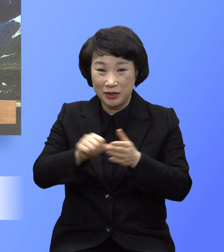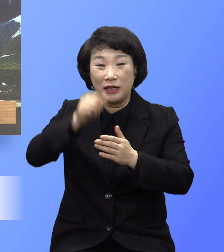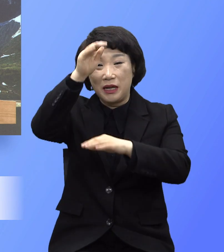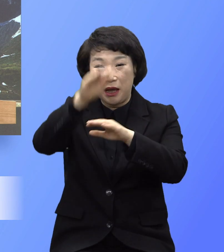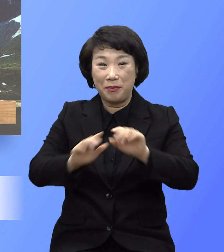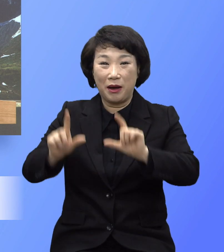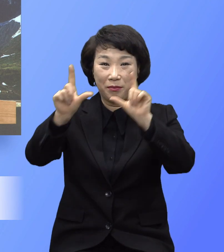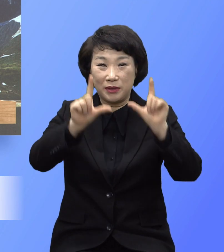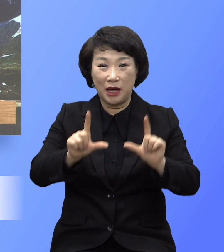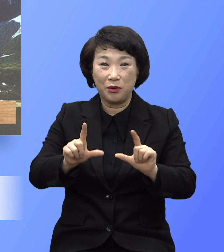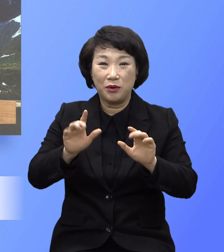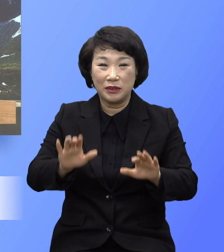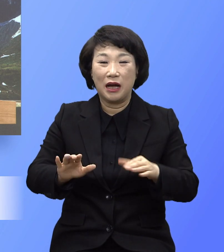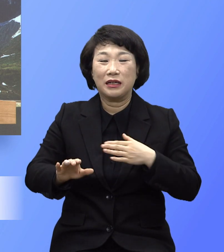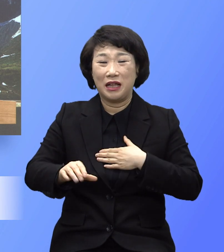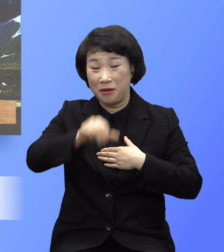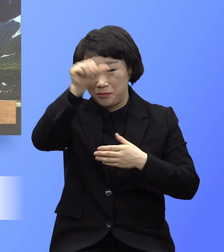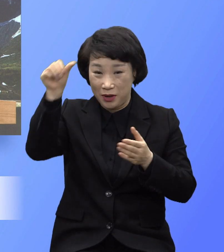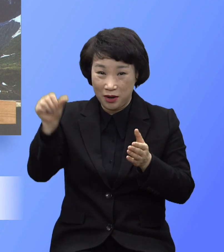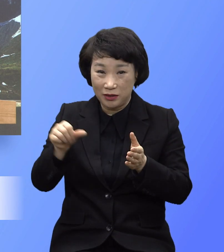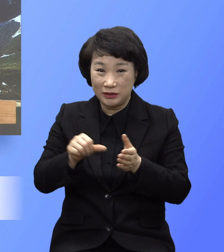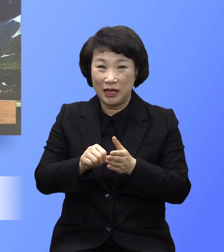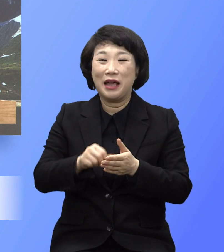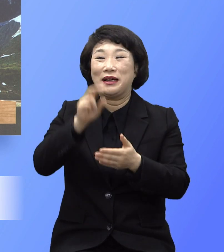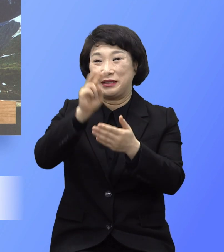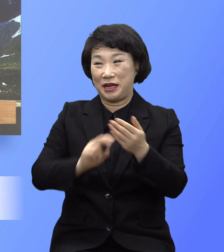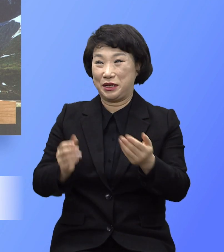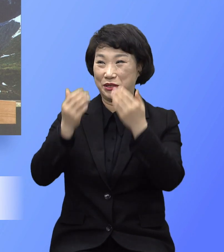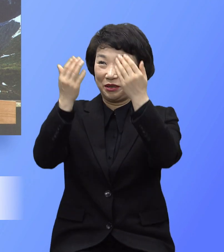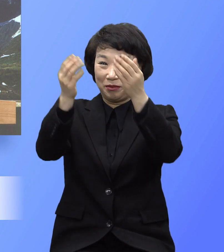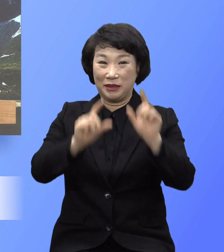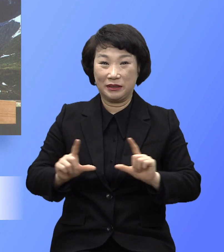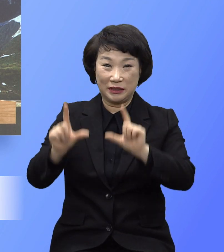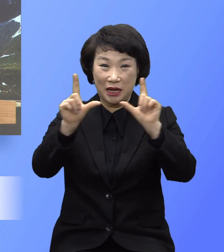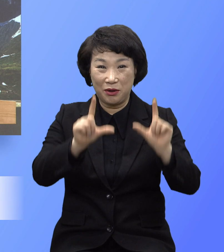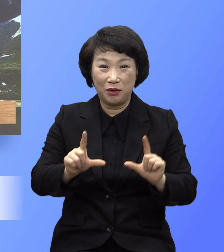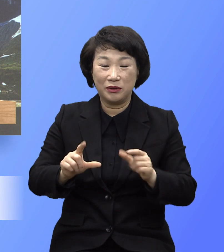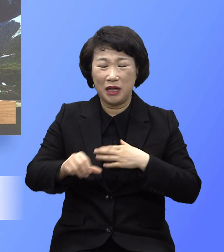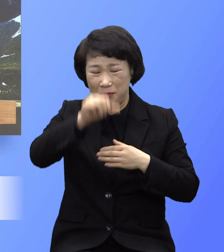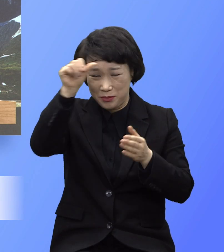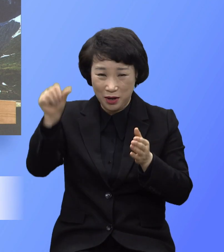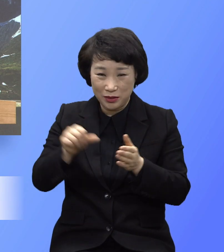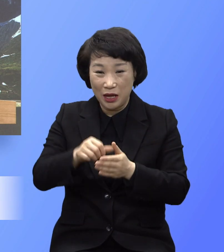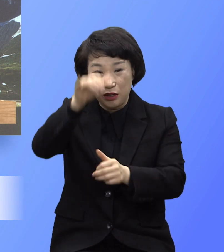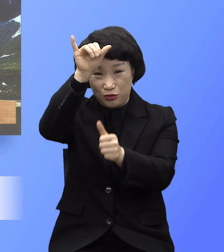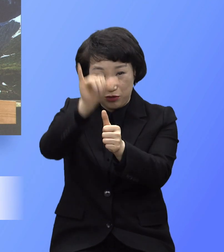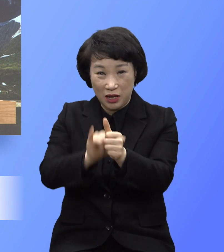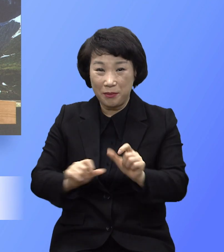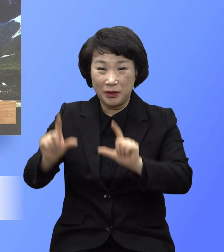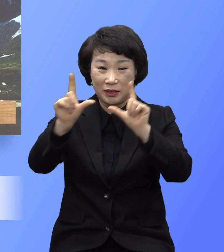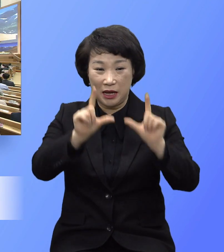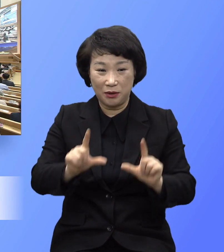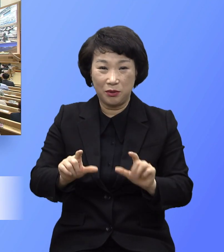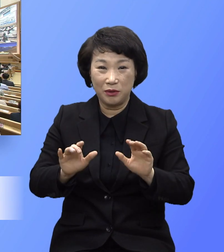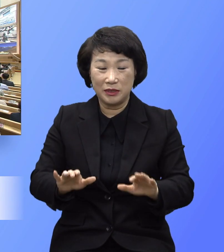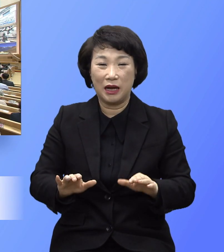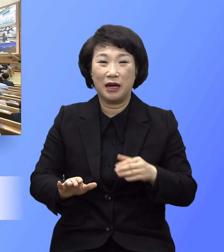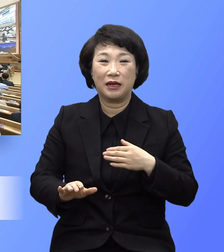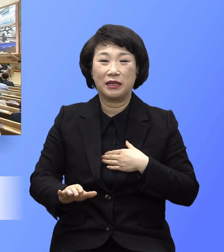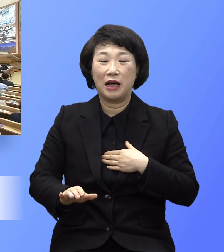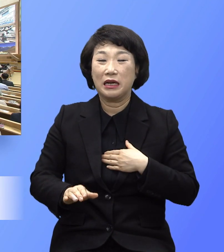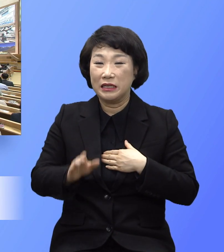예배하며 살며 내 평생 찬양하며 살며 내 평생 충성하며 살며